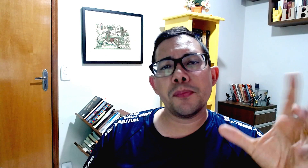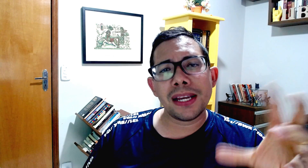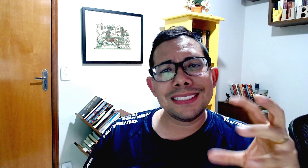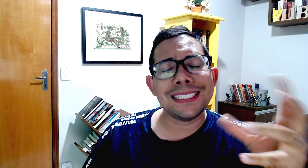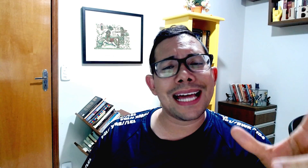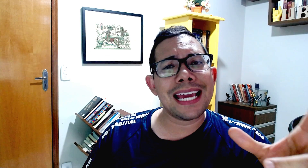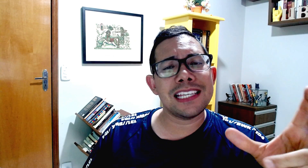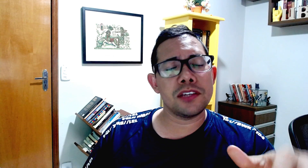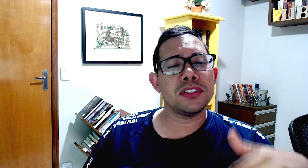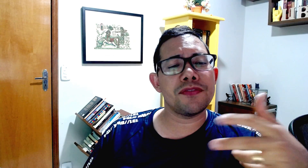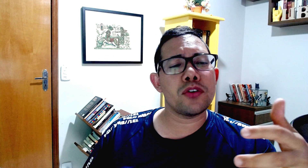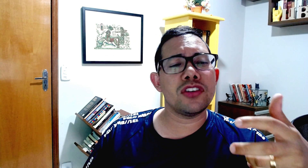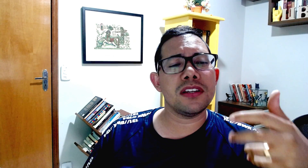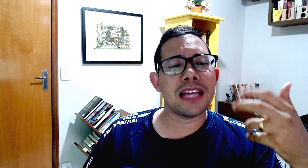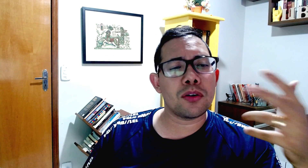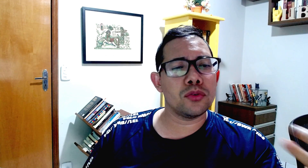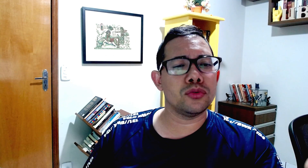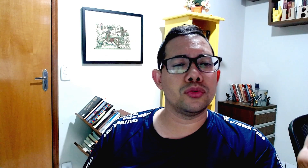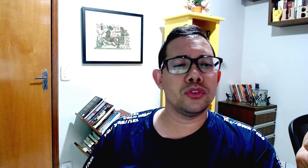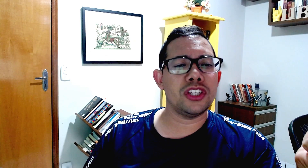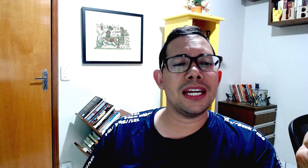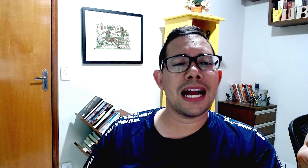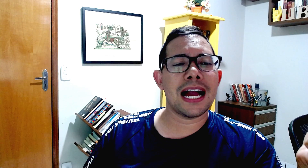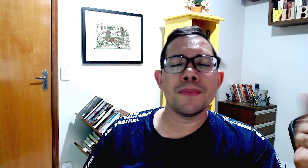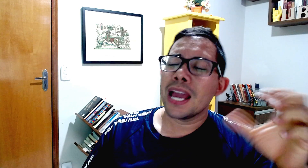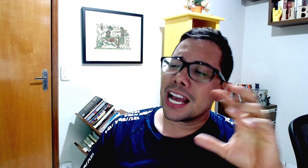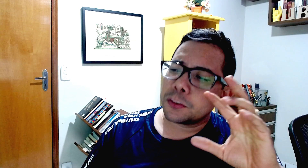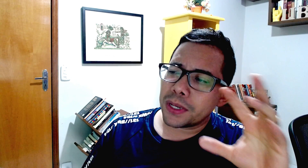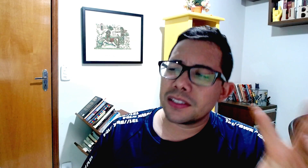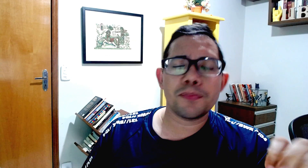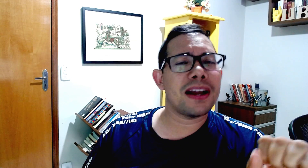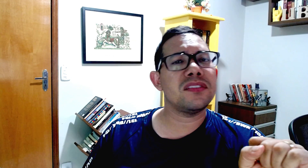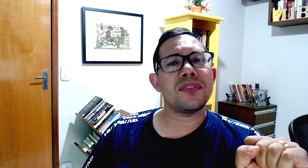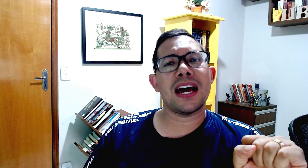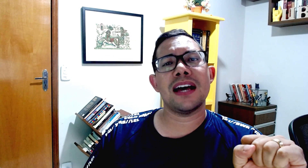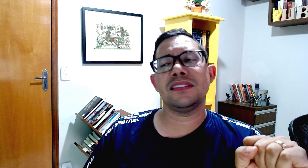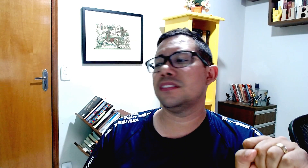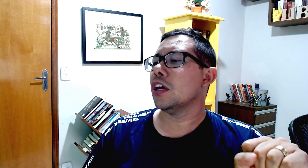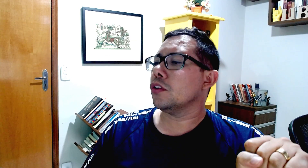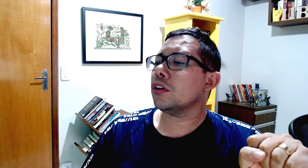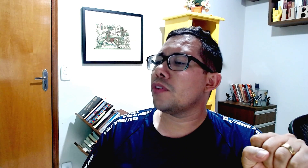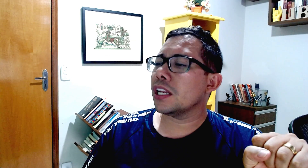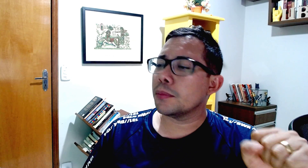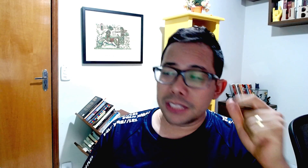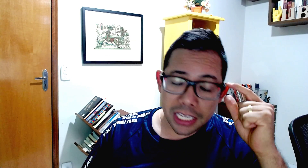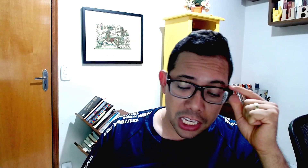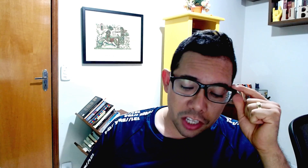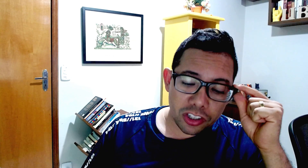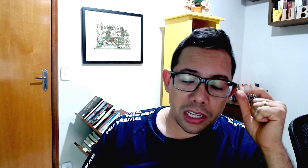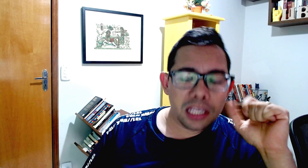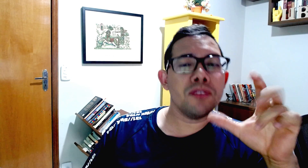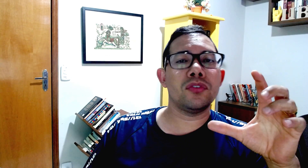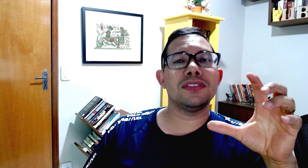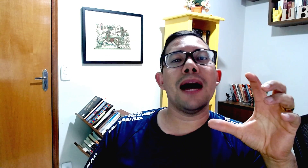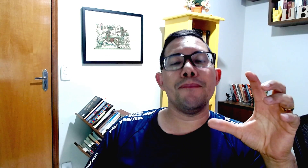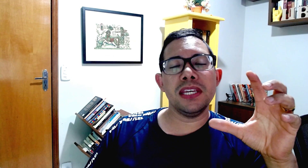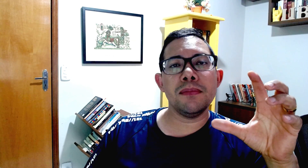principais sinais que você vai utilizar quando um surdo chegar, as principais frases. Nós falamos aí de livros da